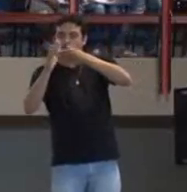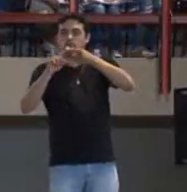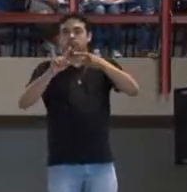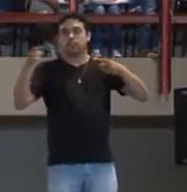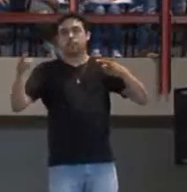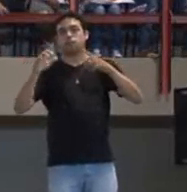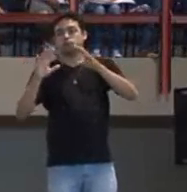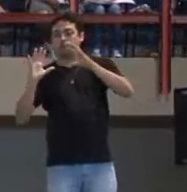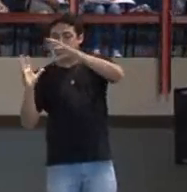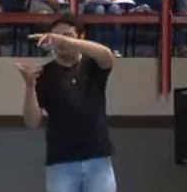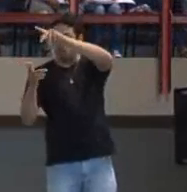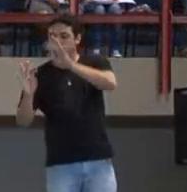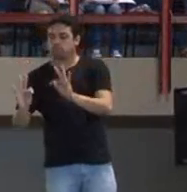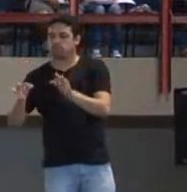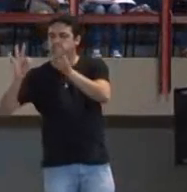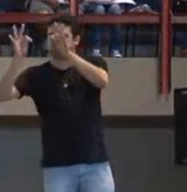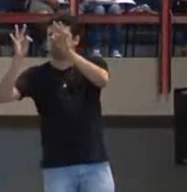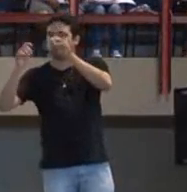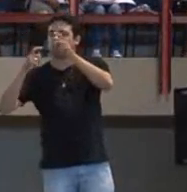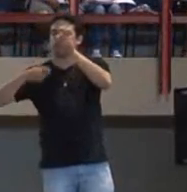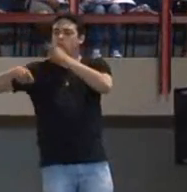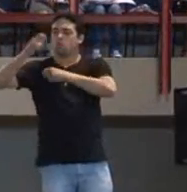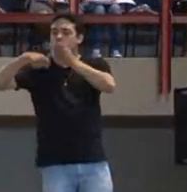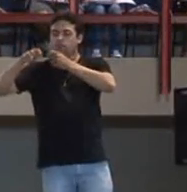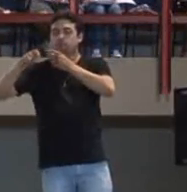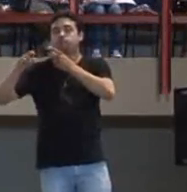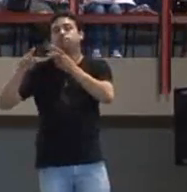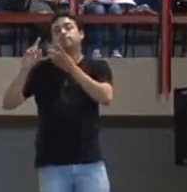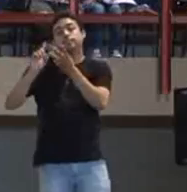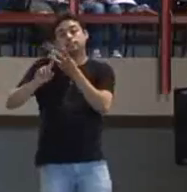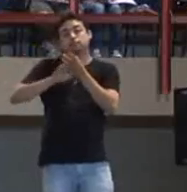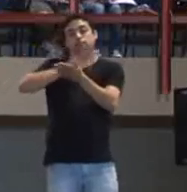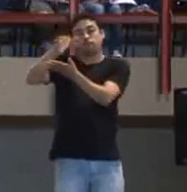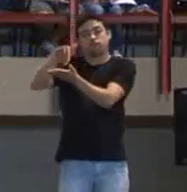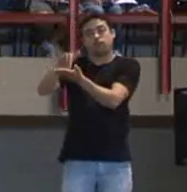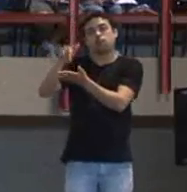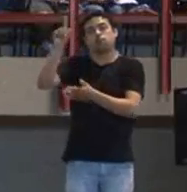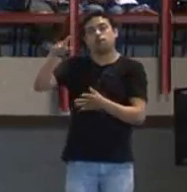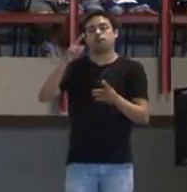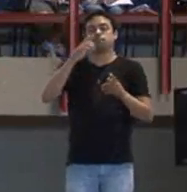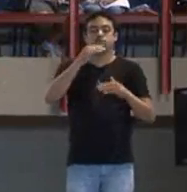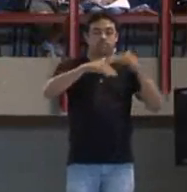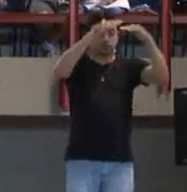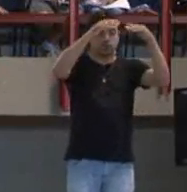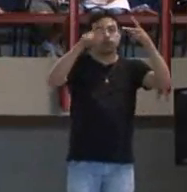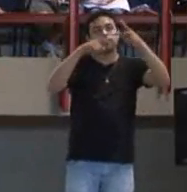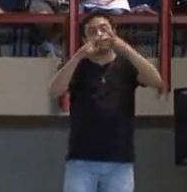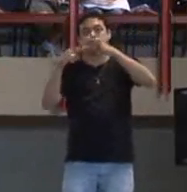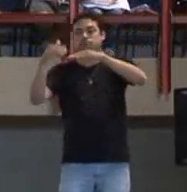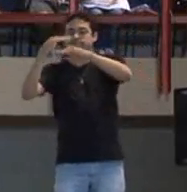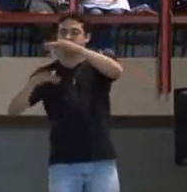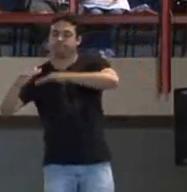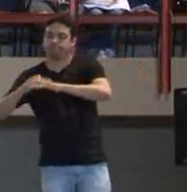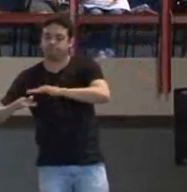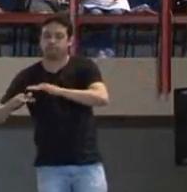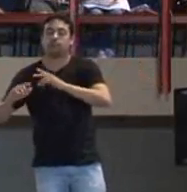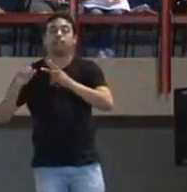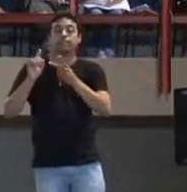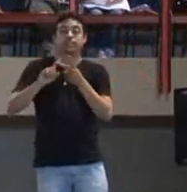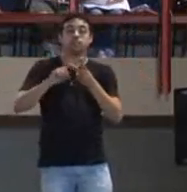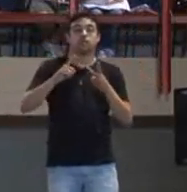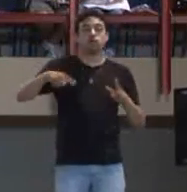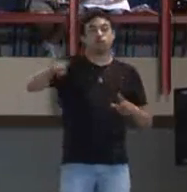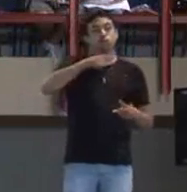globalização finalizando com a parte sobre desenvolvimento e subdesenvolvimento são temas que vocês